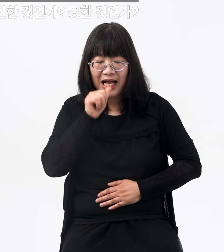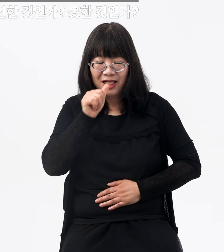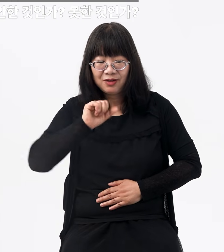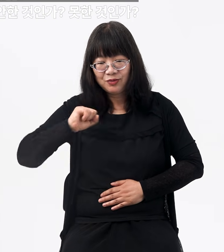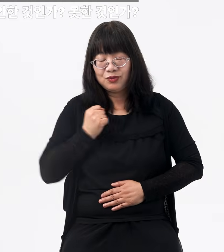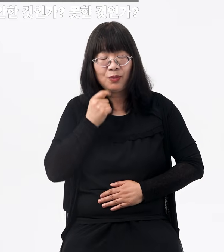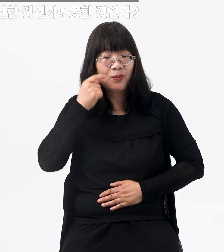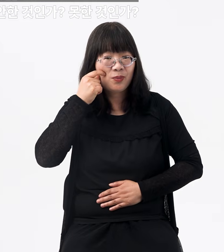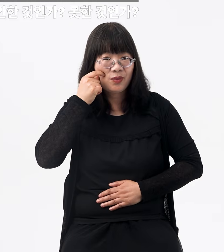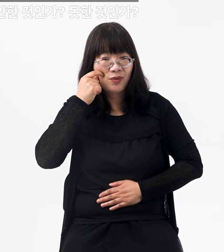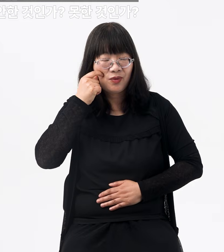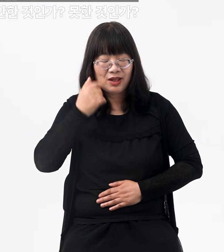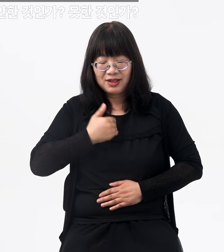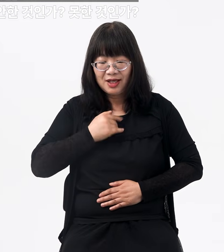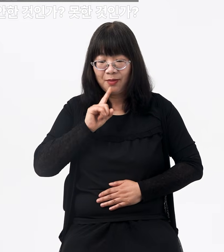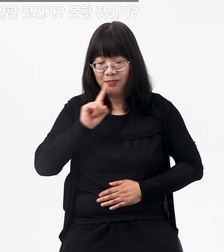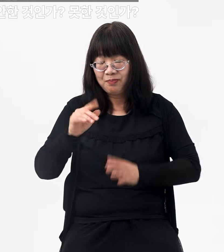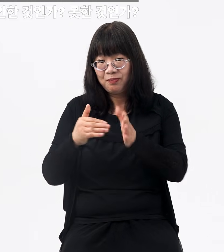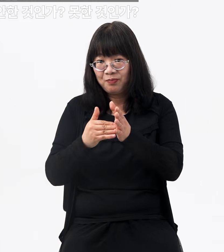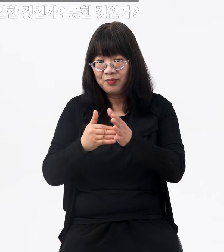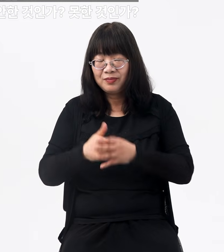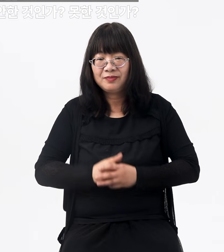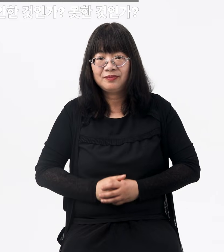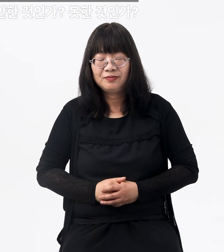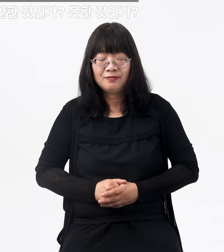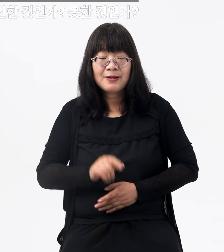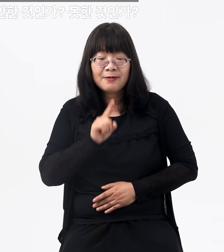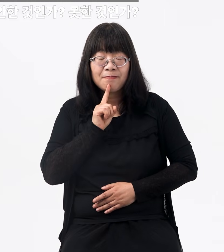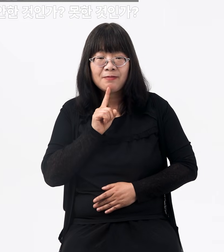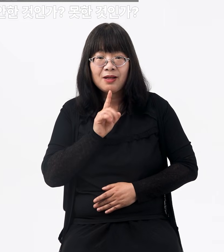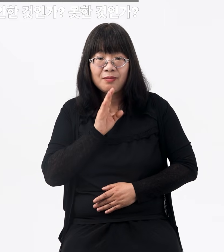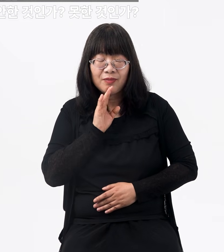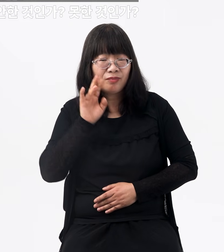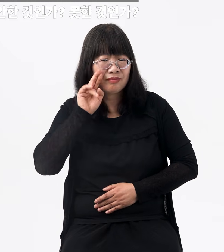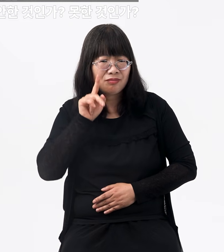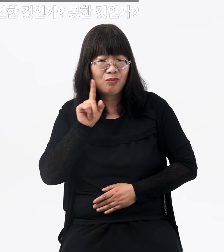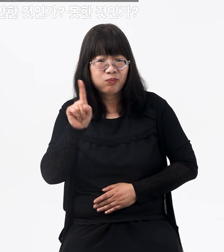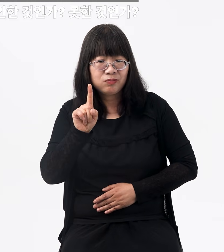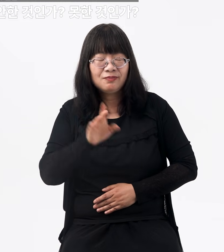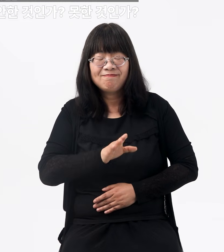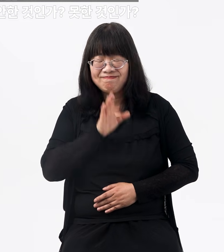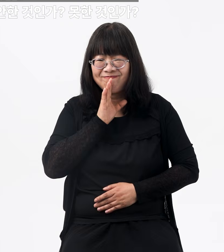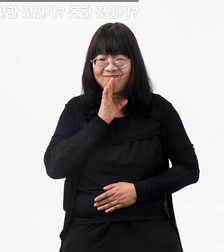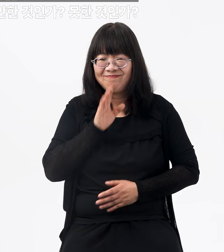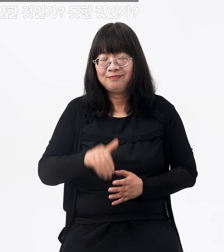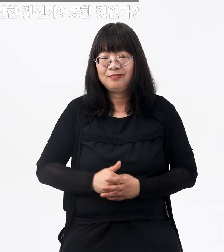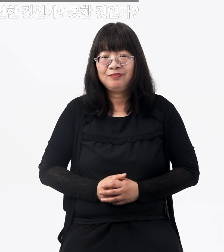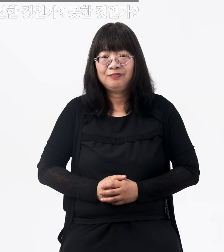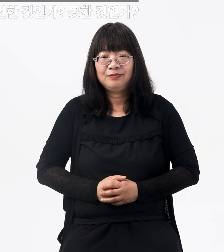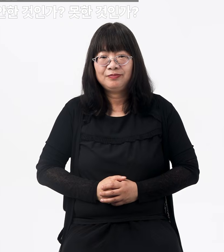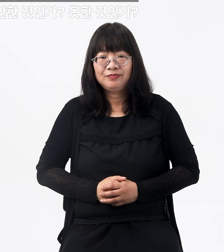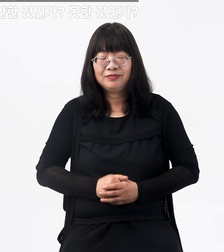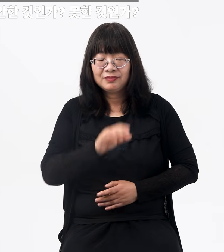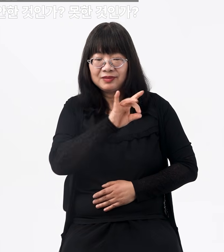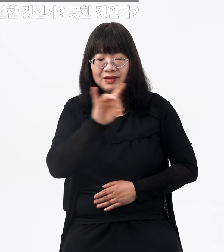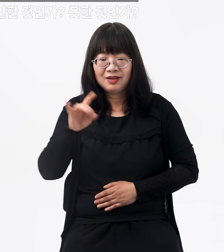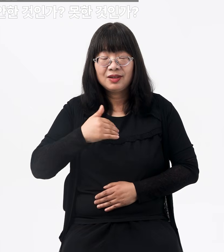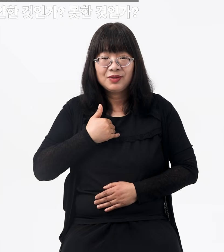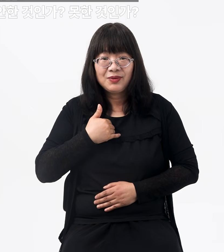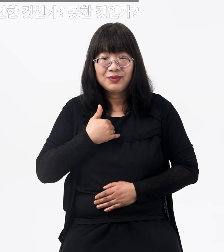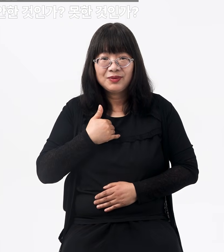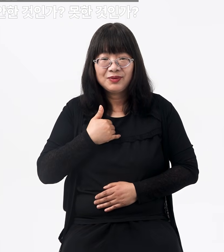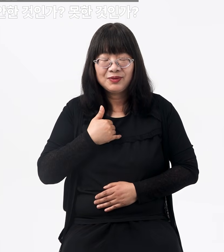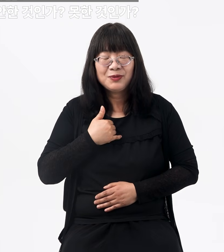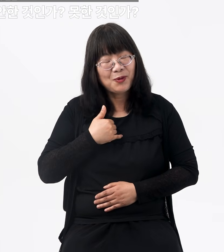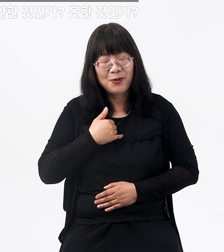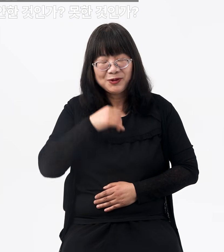순종할 수 없다. 제가 그랬대요. 근데 그 말이 맞아요? 틀려요? 맞습니다. 가끔 저도 신통한 얘기를